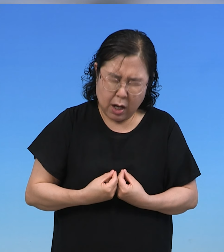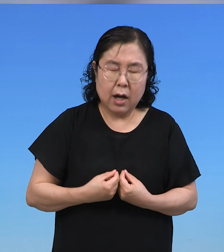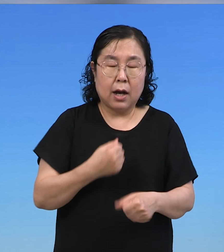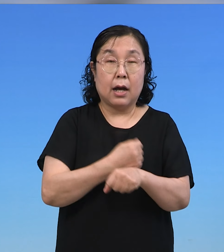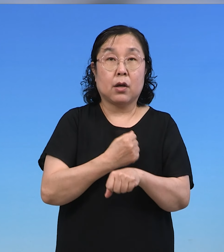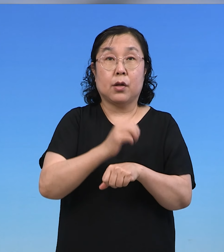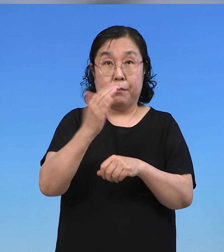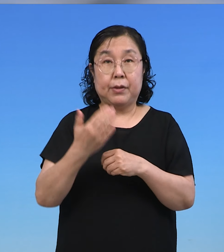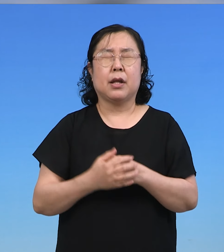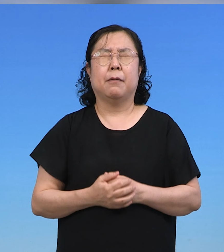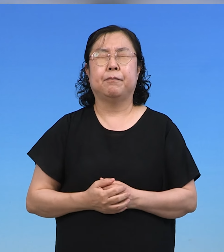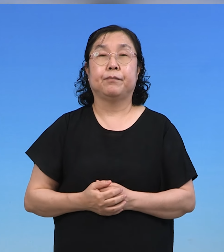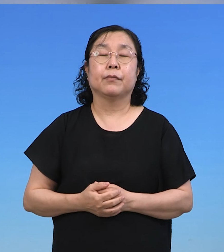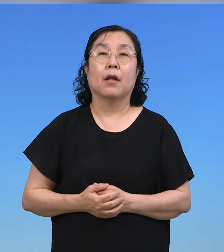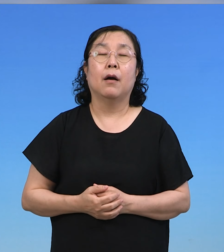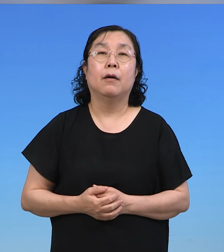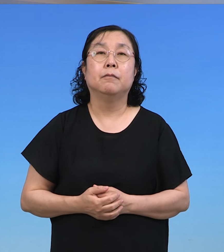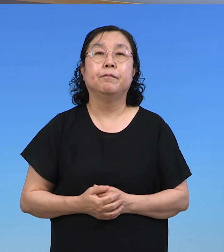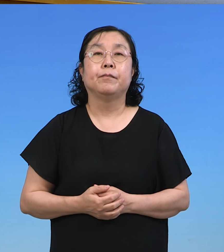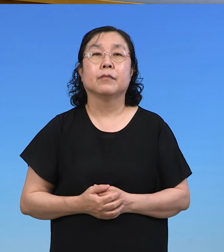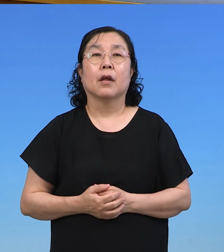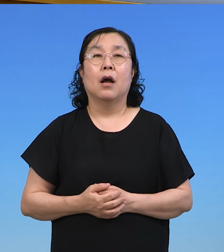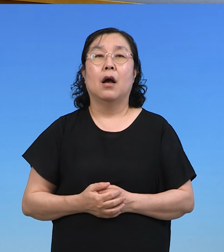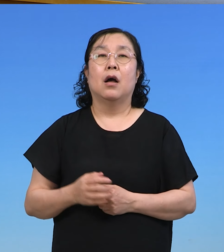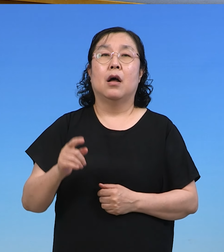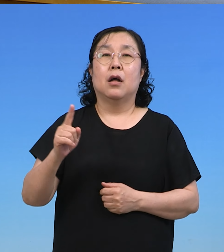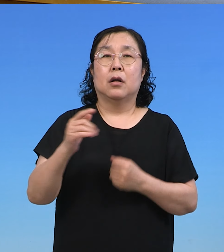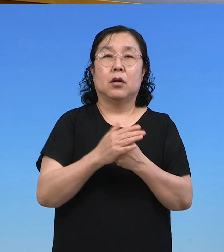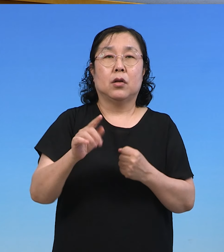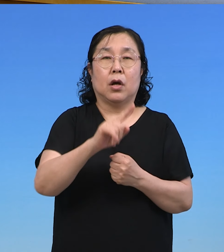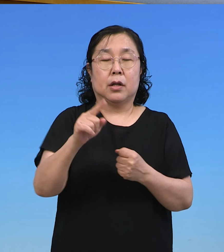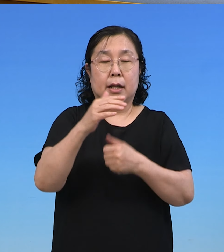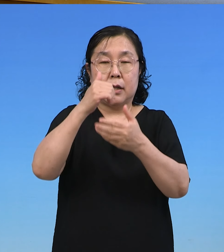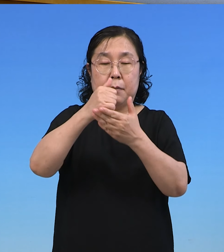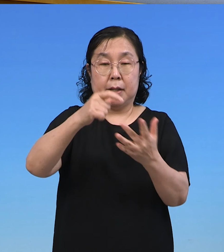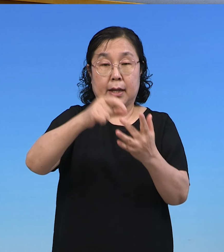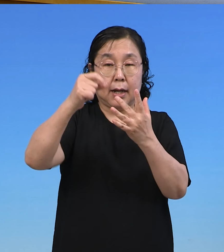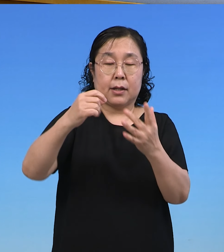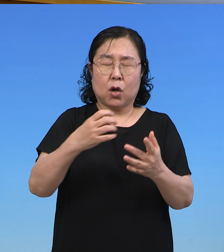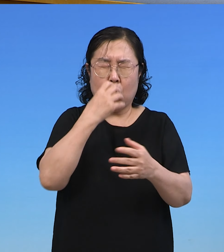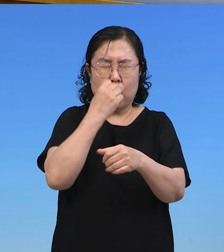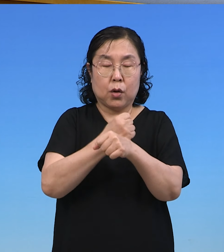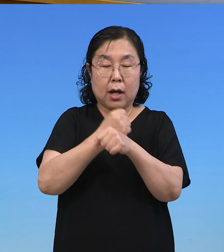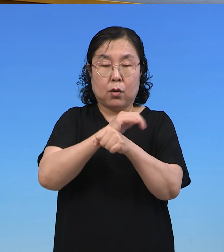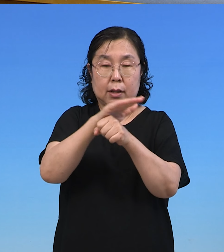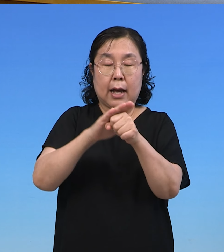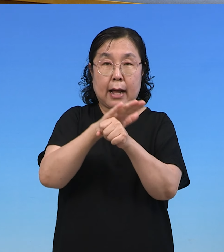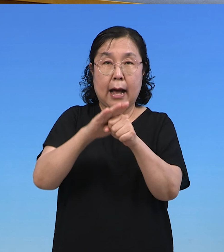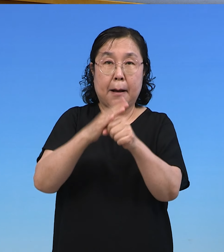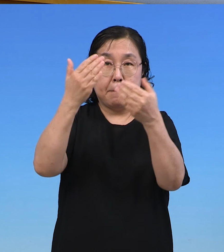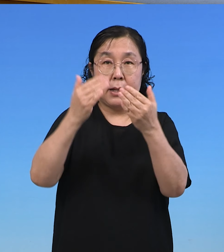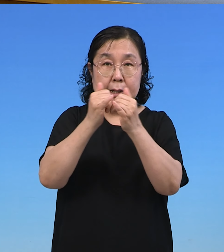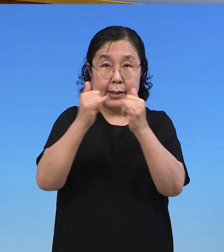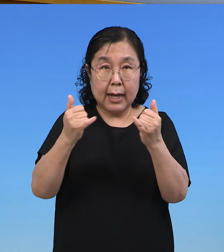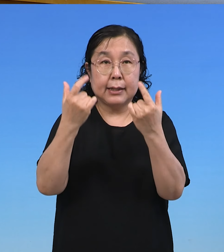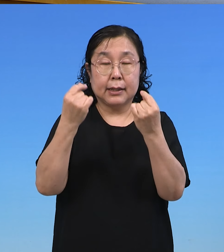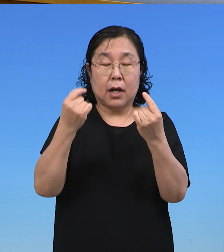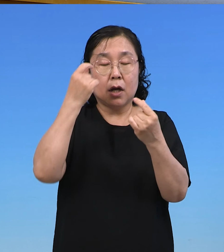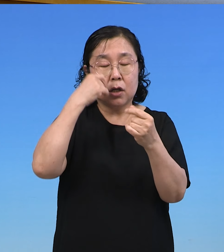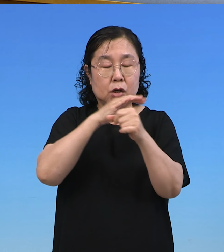지난주에 살펴본 골로새서 3장 12절부터 보십시오. 그러므로 너희는 하나님이 택하사 거룩하고 사랑받는 자처럼